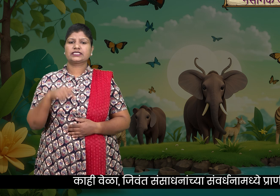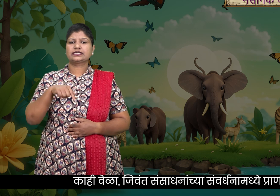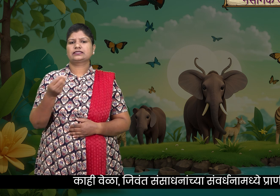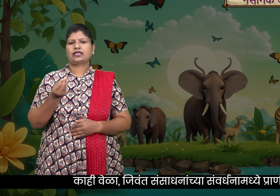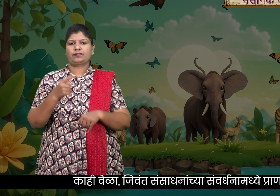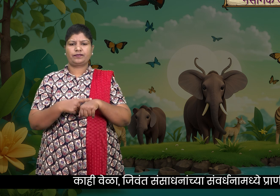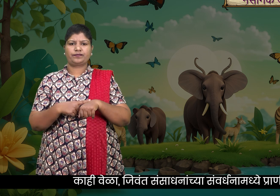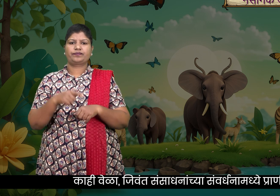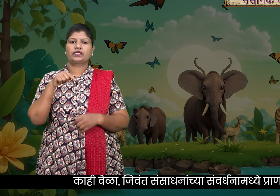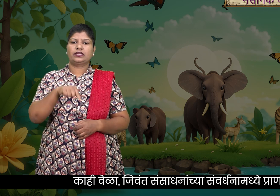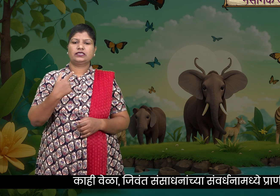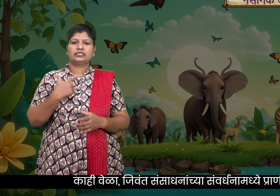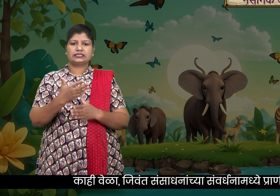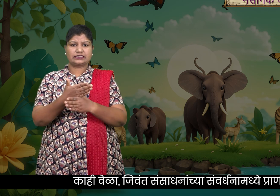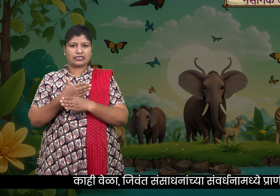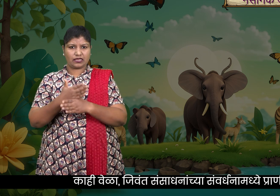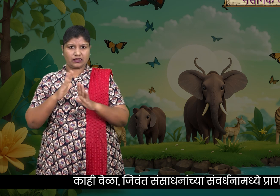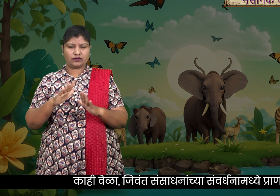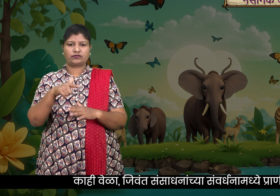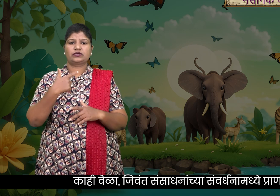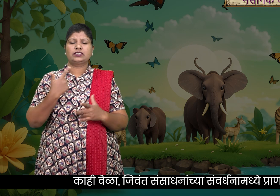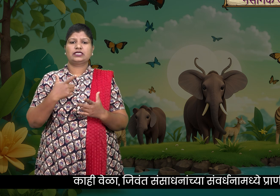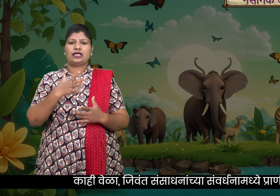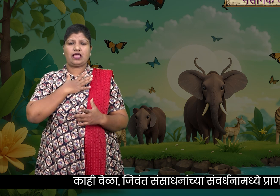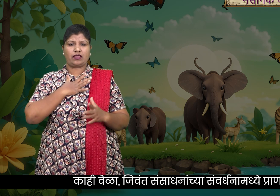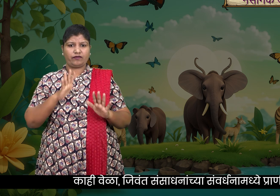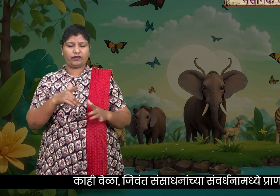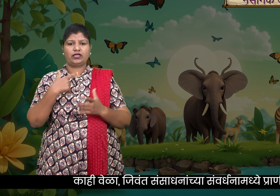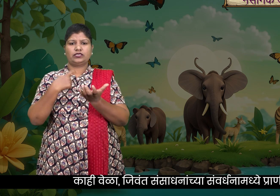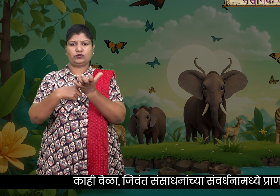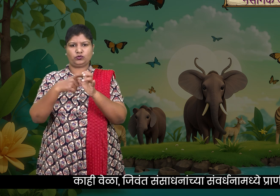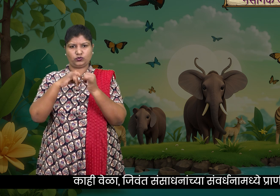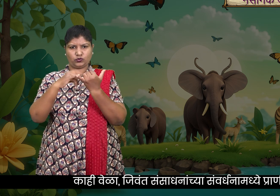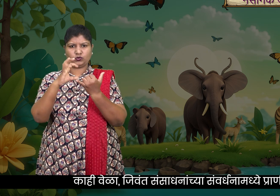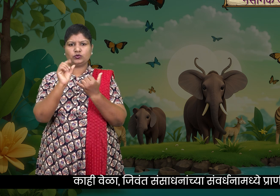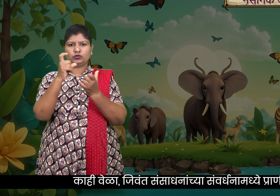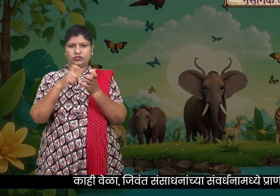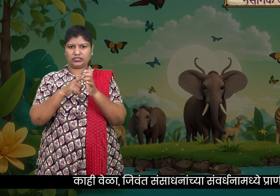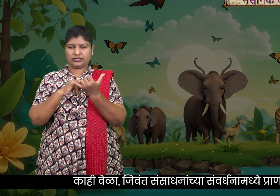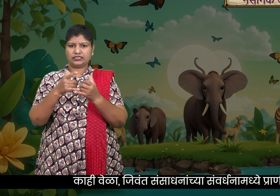काही वेळा जिवंत संसाधनांच्या संवर्धनामध्ये प्राणी संग्रहालय,